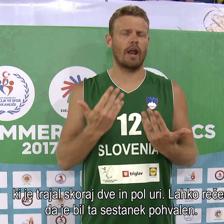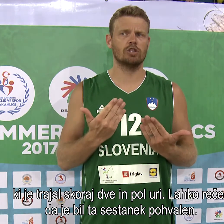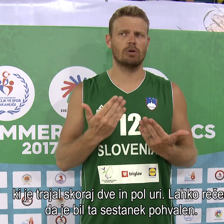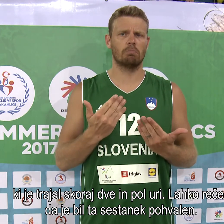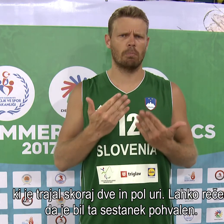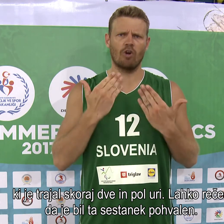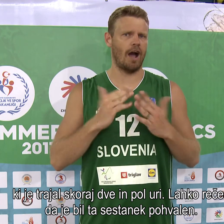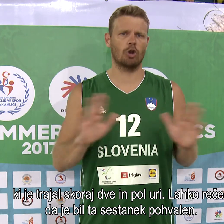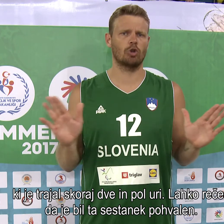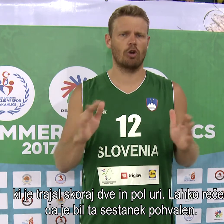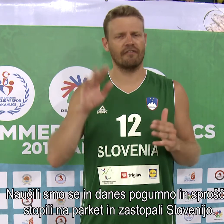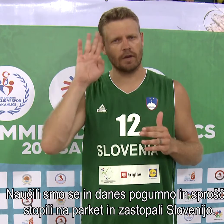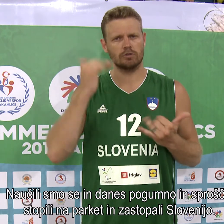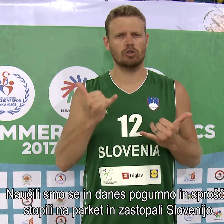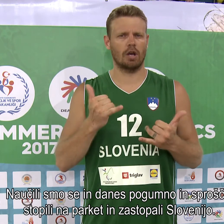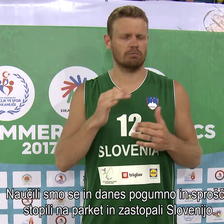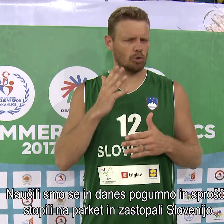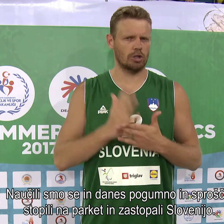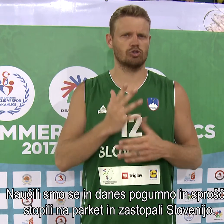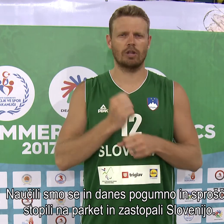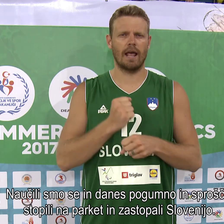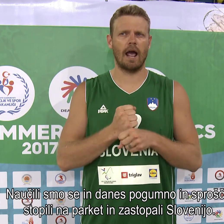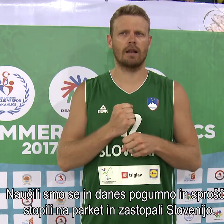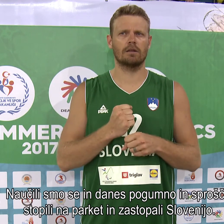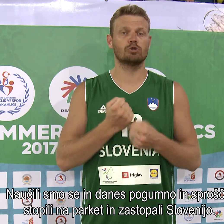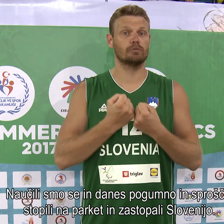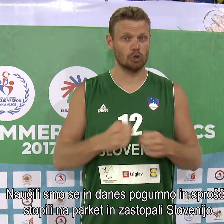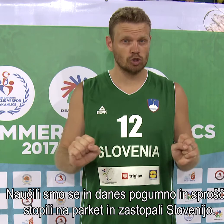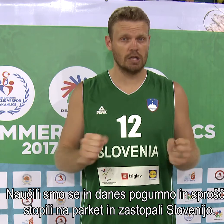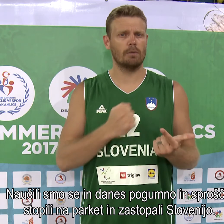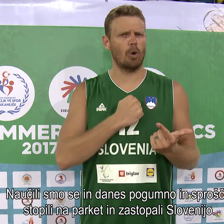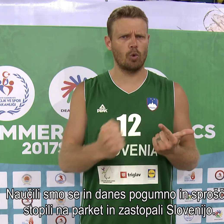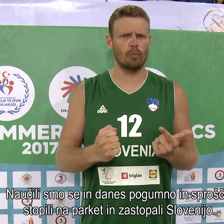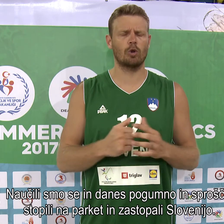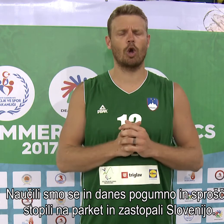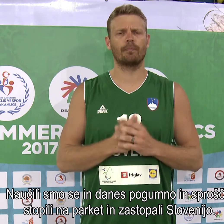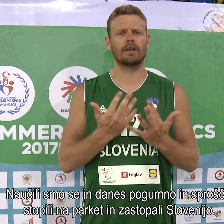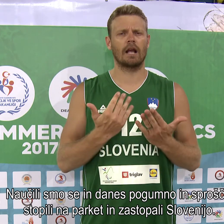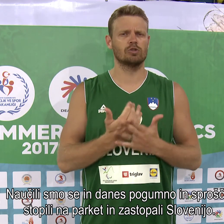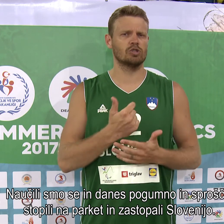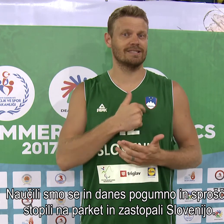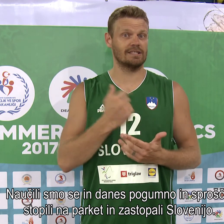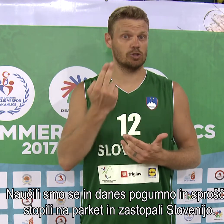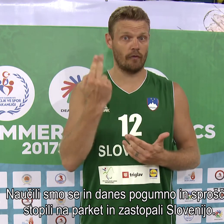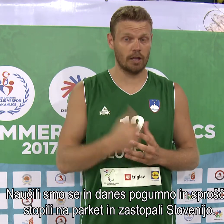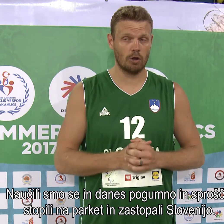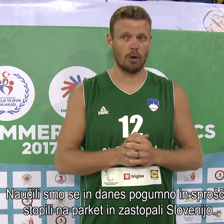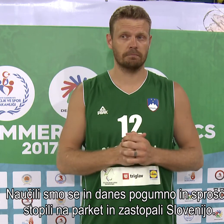pol in lahko rečem, da je bil ta sestanek pohvalen. Naučili smo se in danes smo sproščeno in pogumno stopili na parket